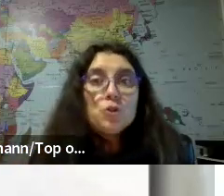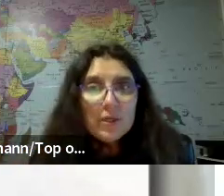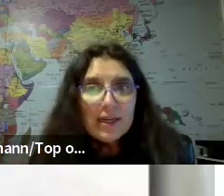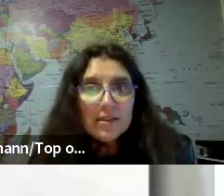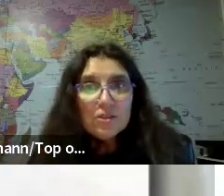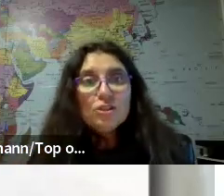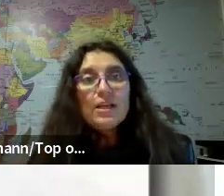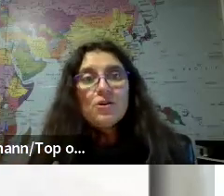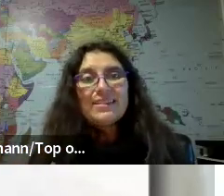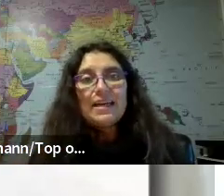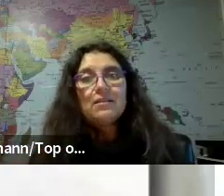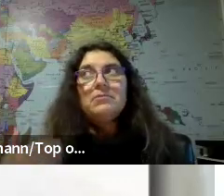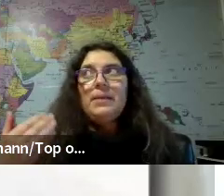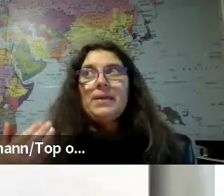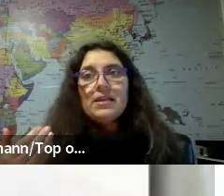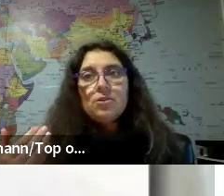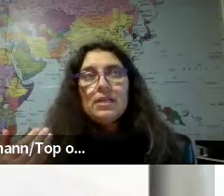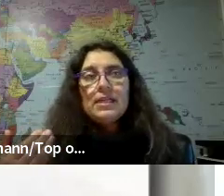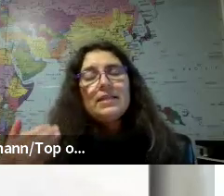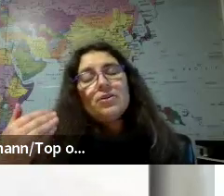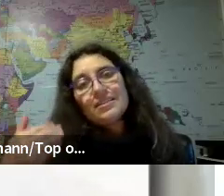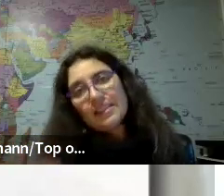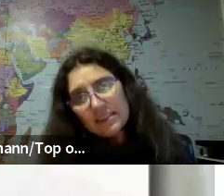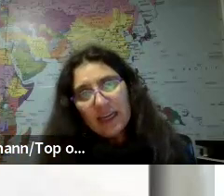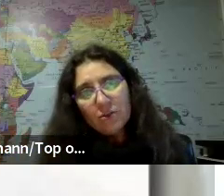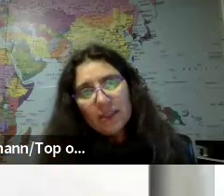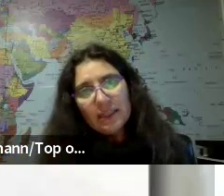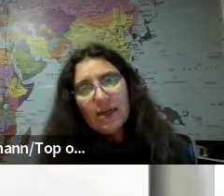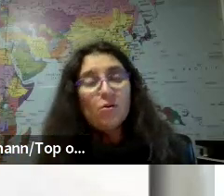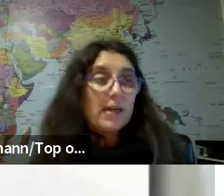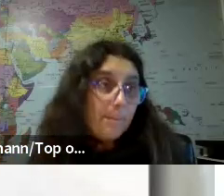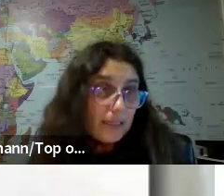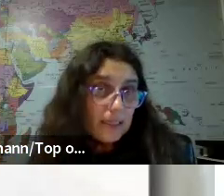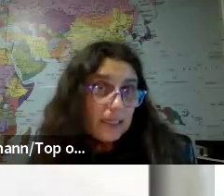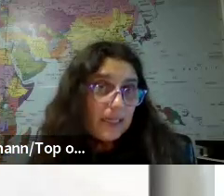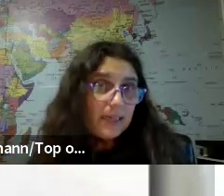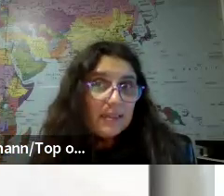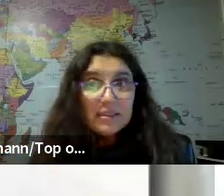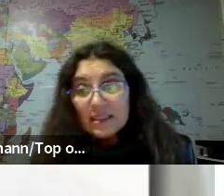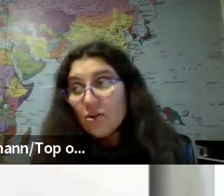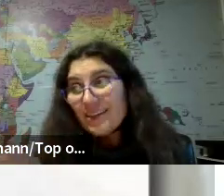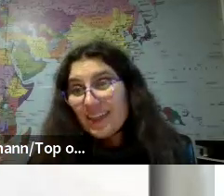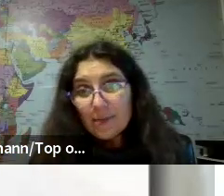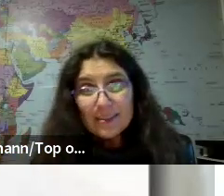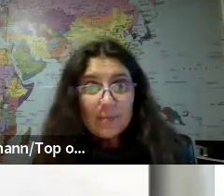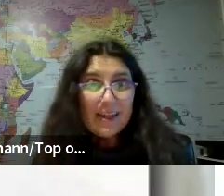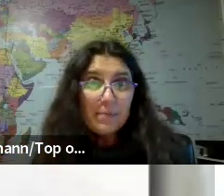la postura. Yo tengo que estar de pie todo el día, tengo que estar sentada todo el día o gran parte del día, tengo que tener capacidad